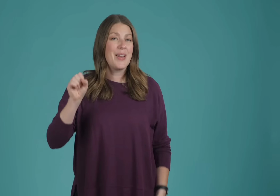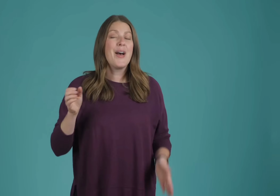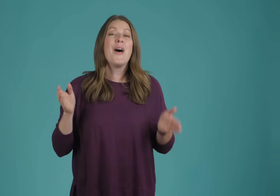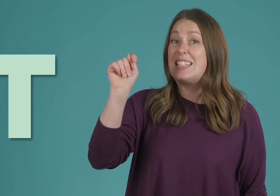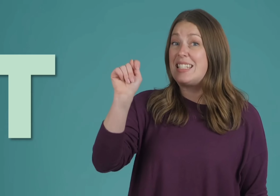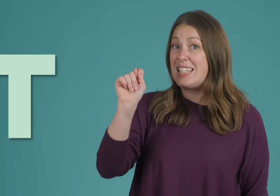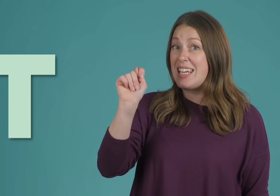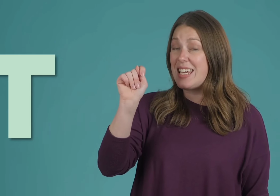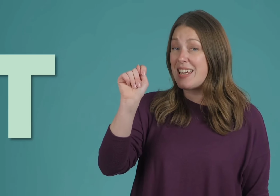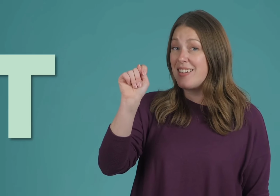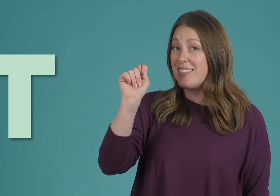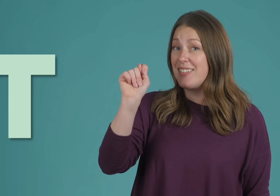S. T.